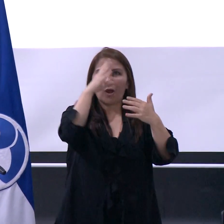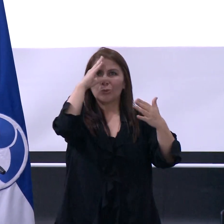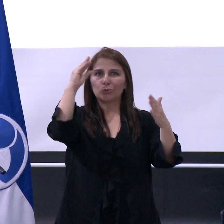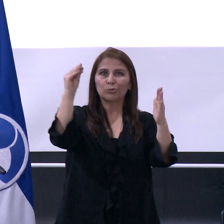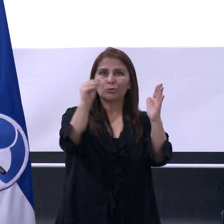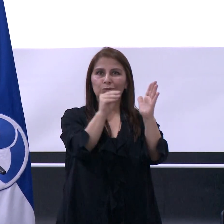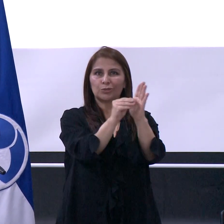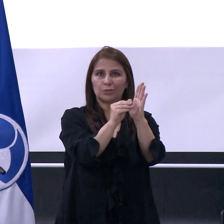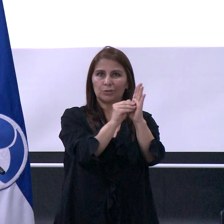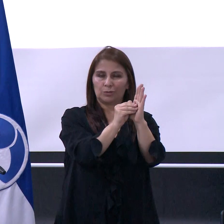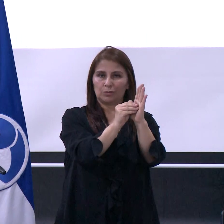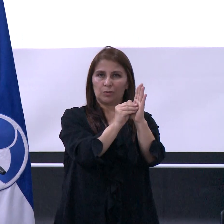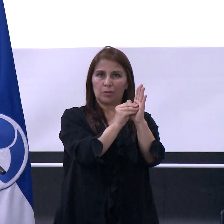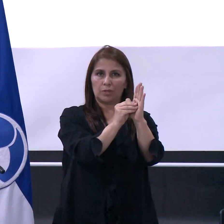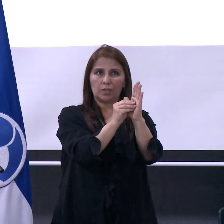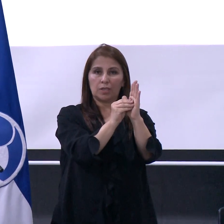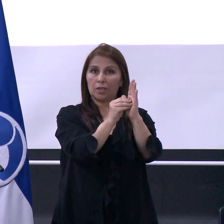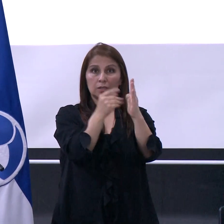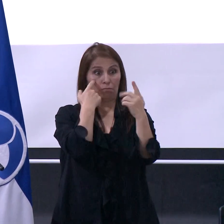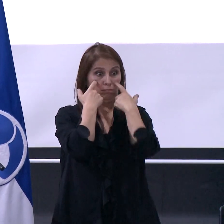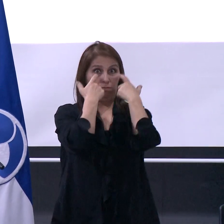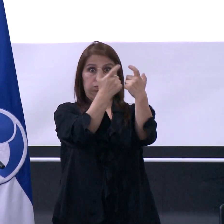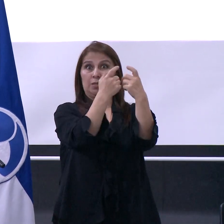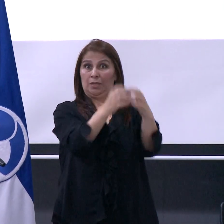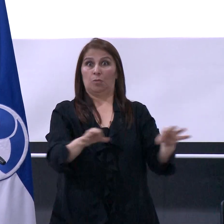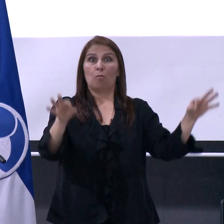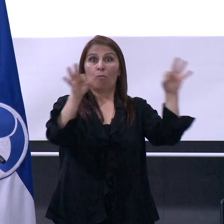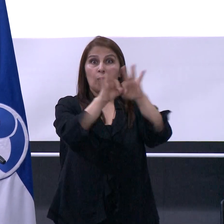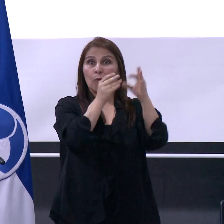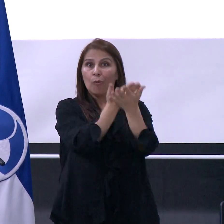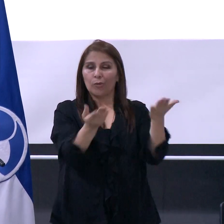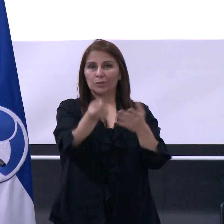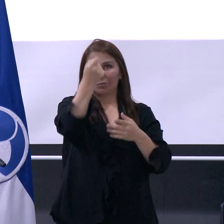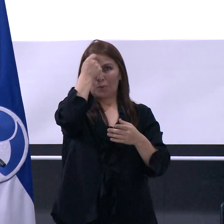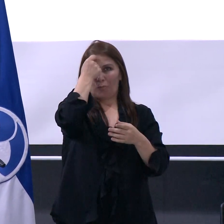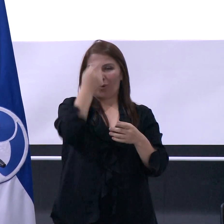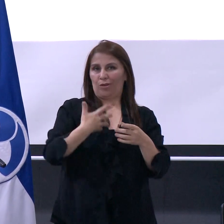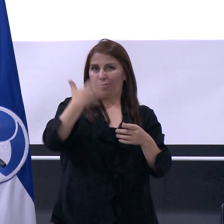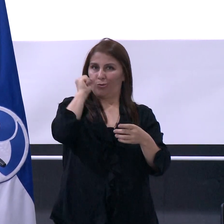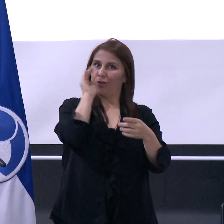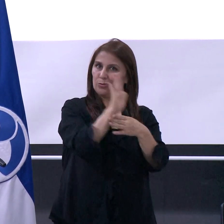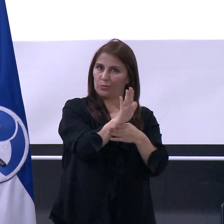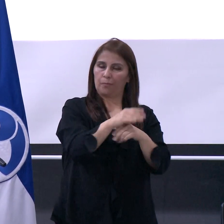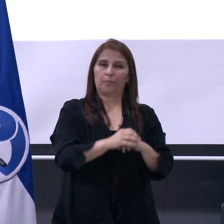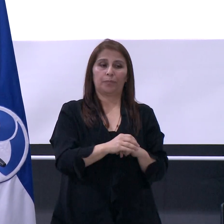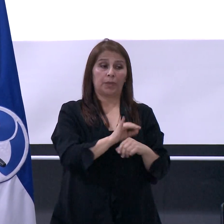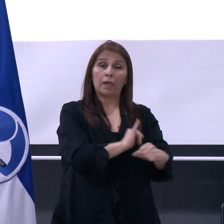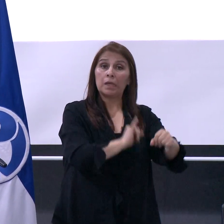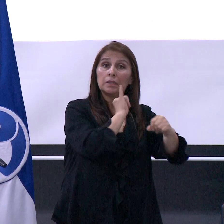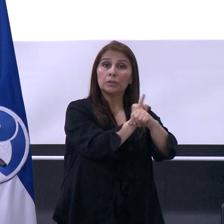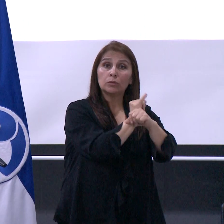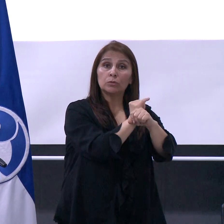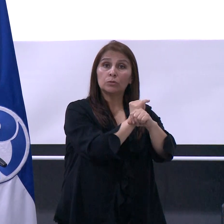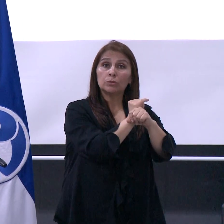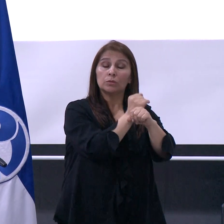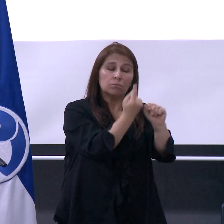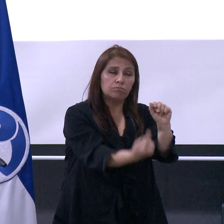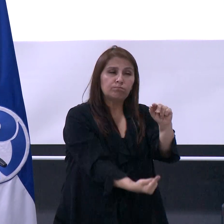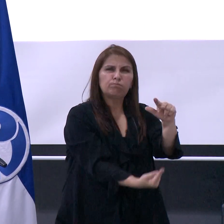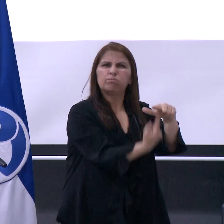marcan hitos en la historia el instituto nació en una construcción